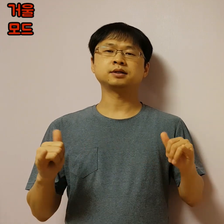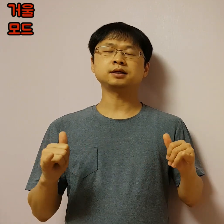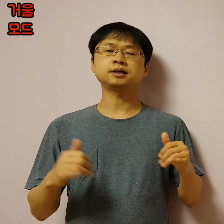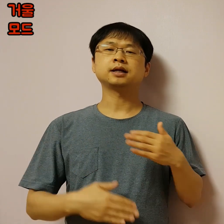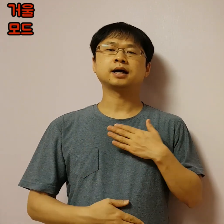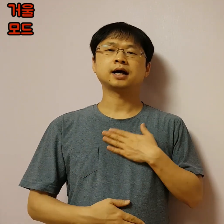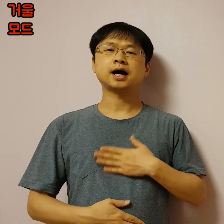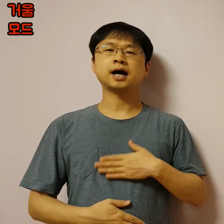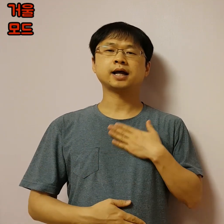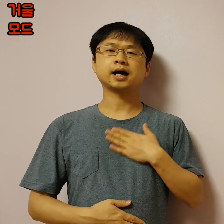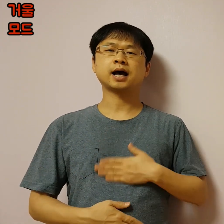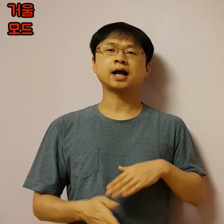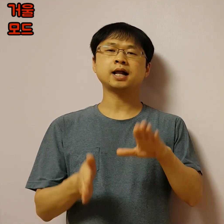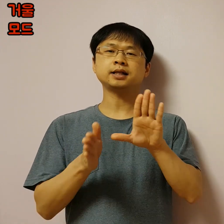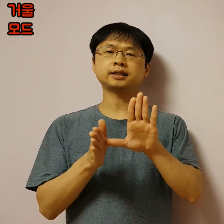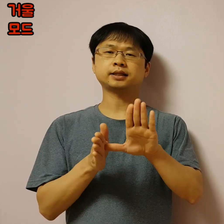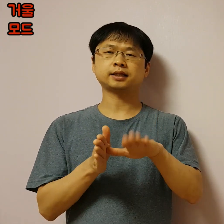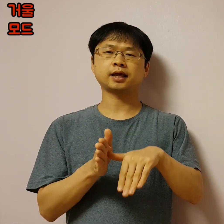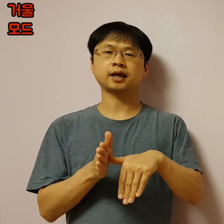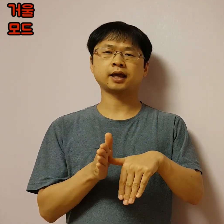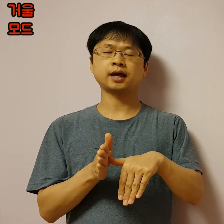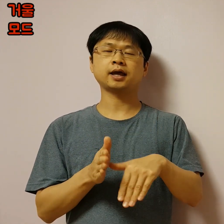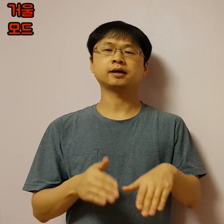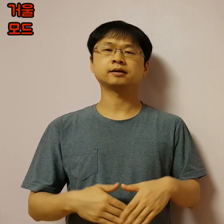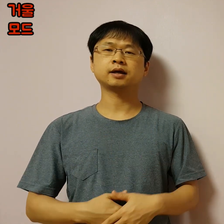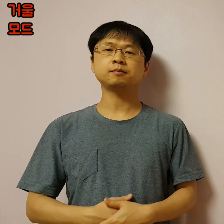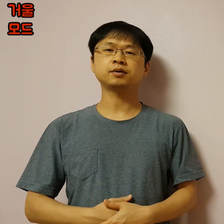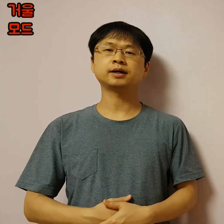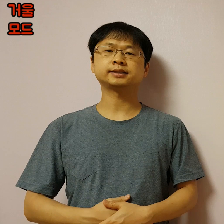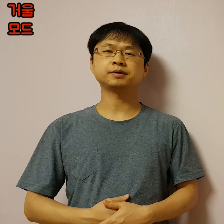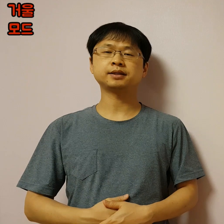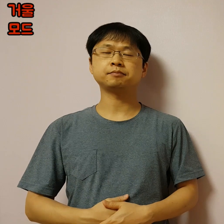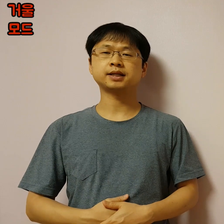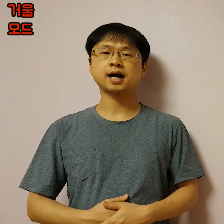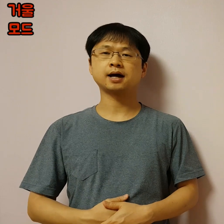사람을 알아갈 때 이렇게 표현하시면 됩니다.